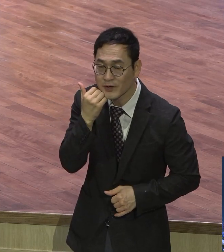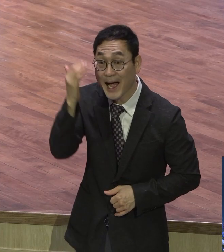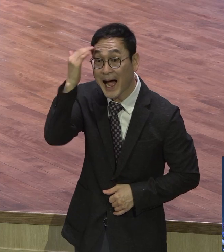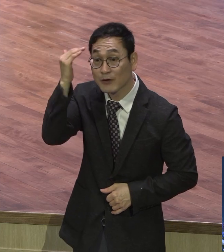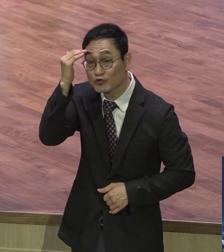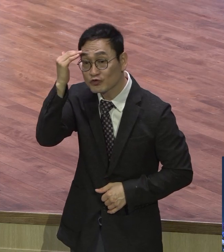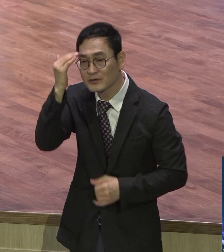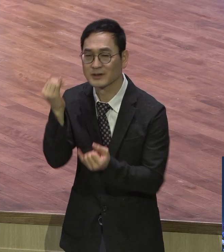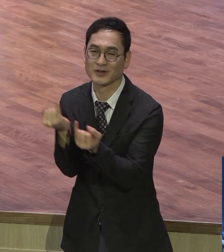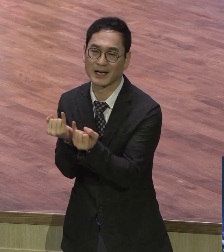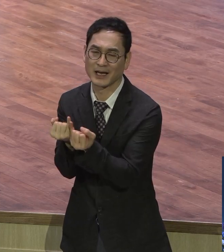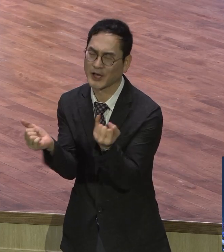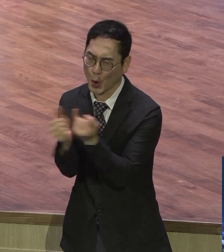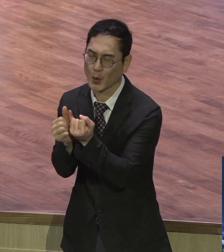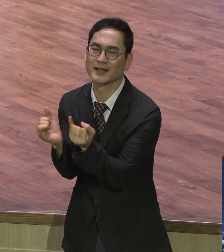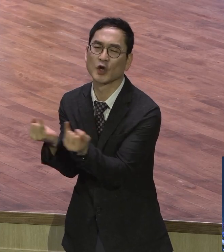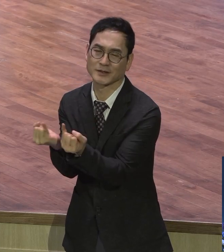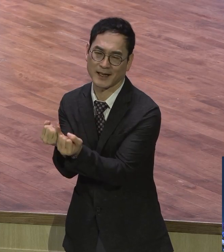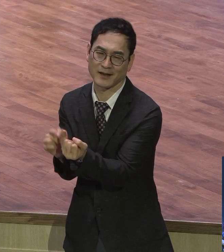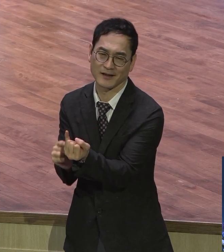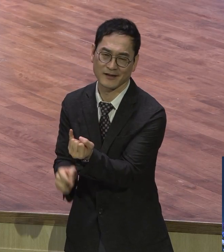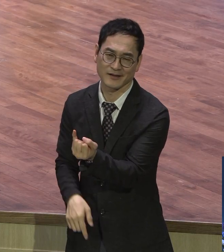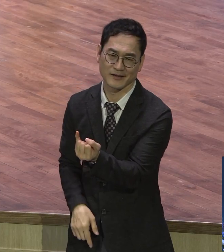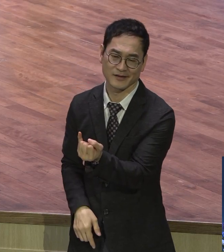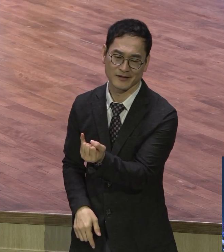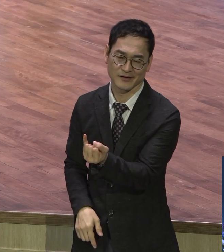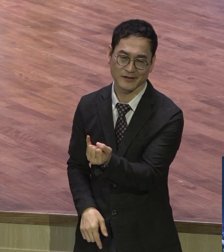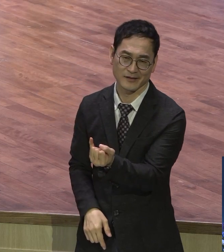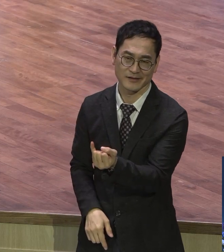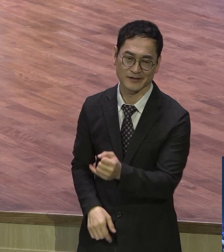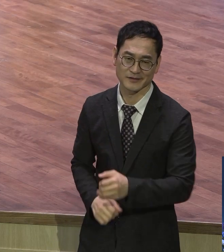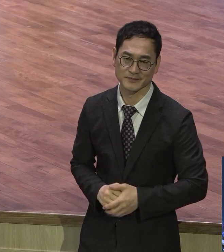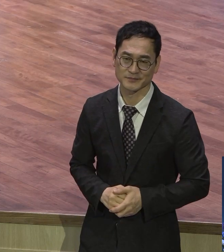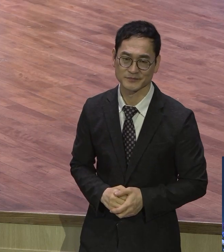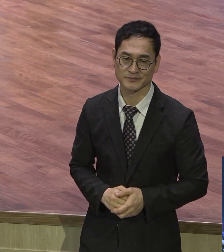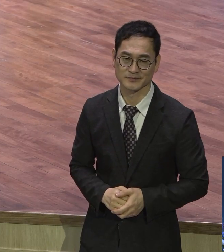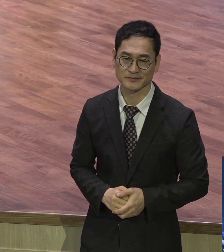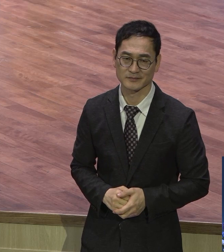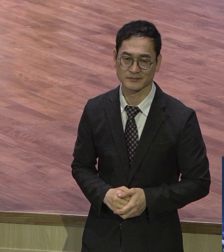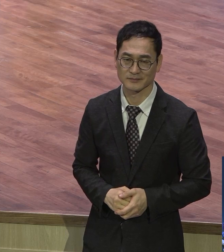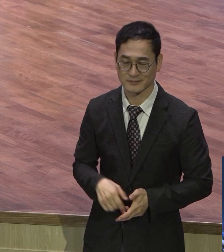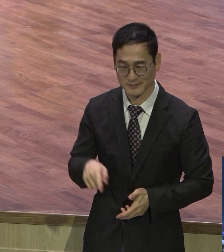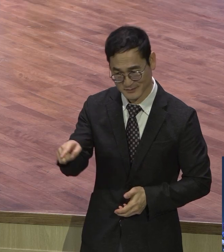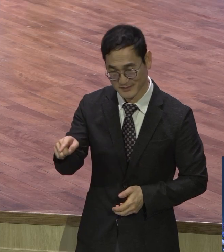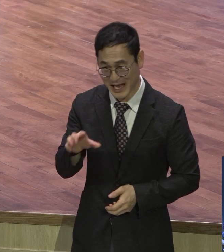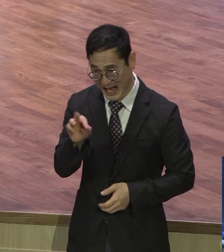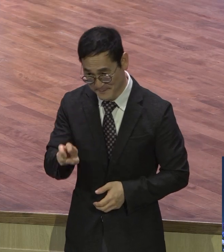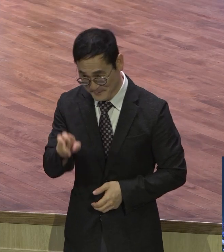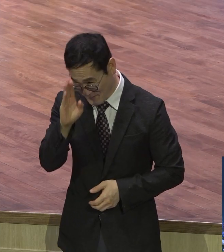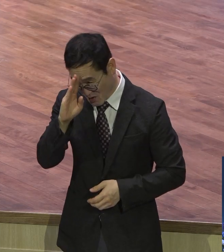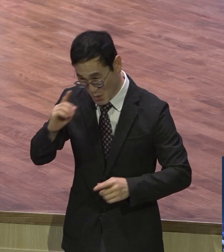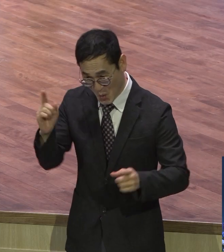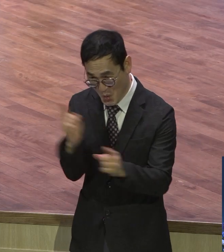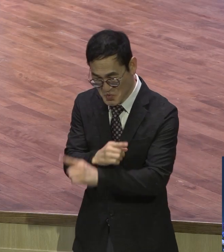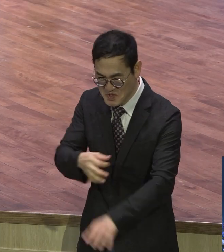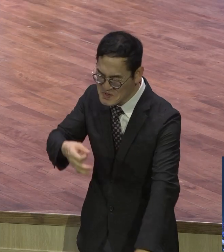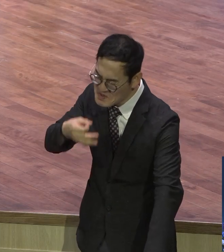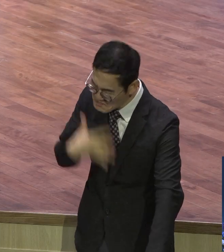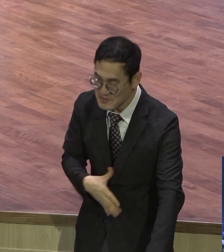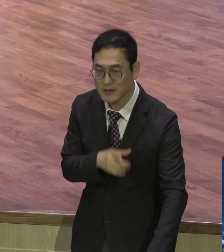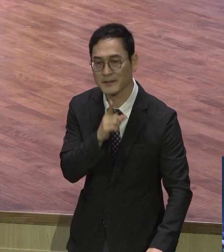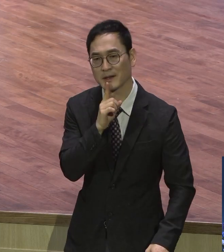여성. 기혼. 다시 쉽게 말하면 한국의 아줌마들. 제일 고치기 어렵다는